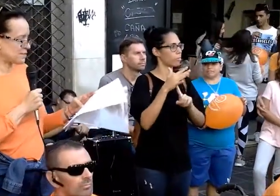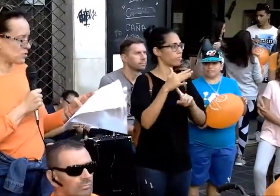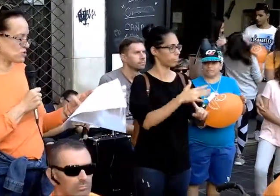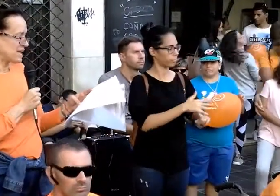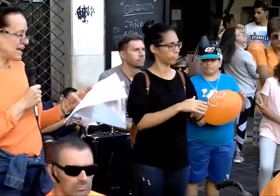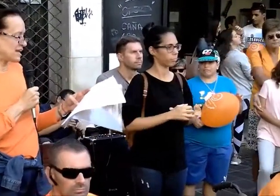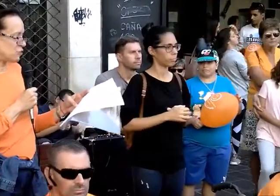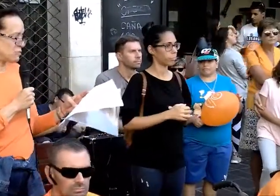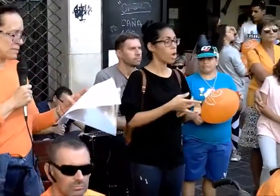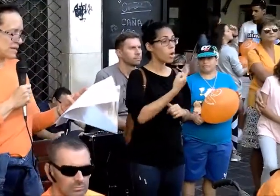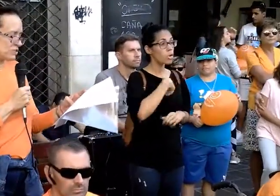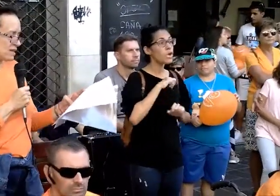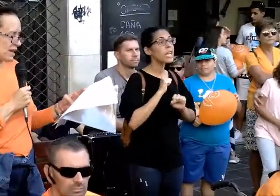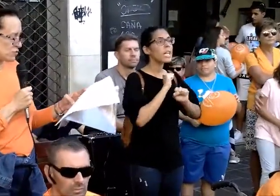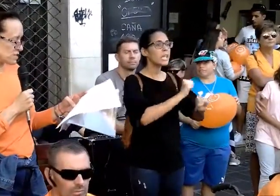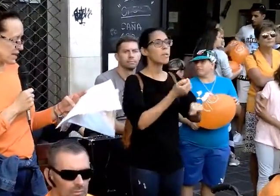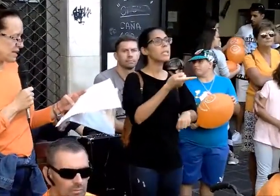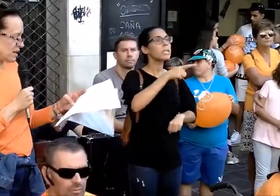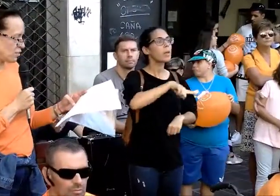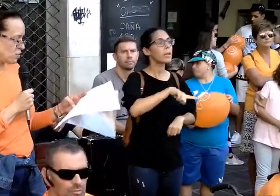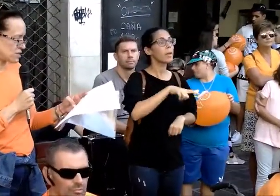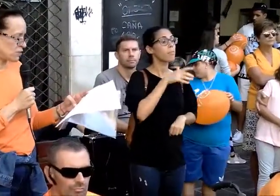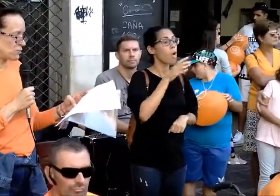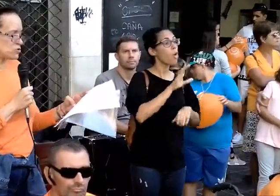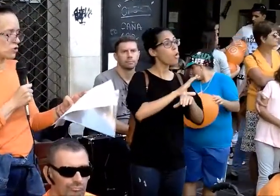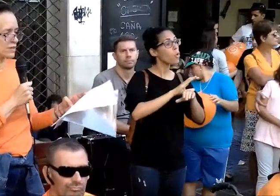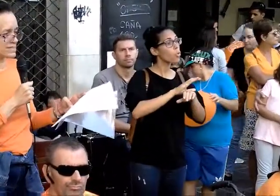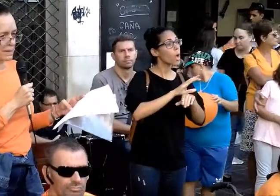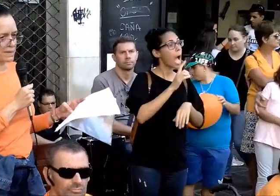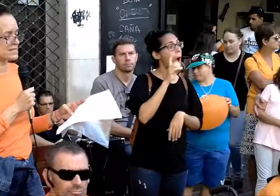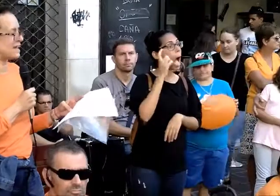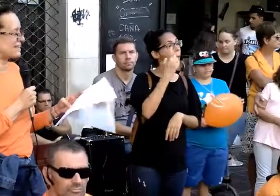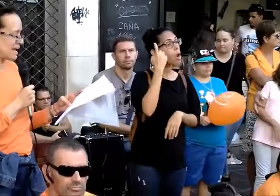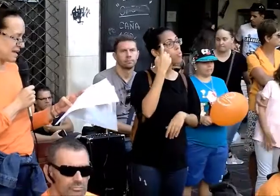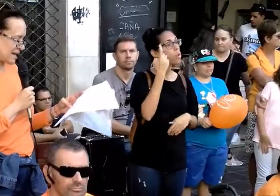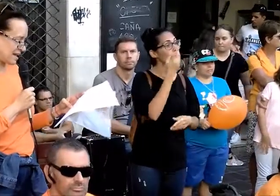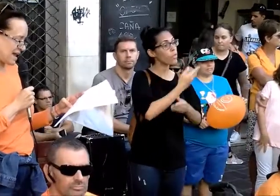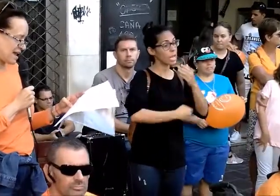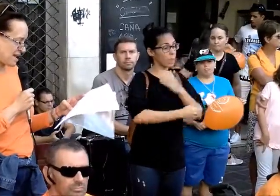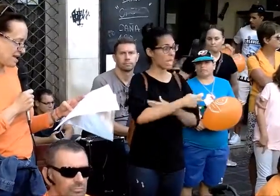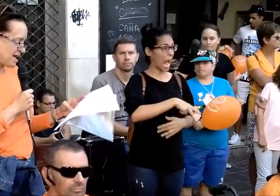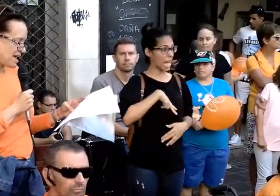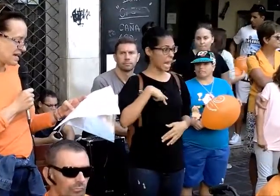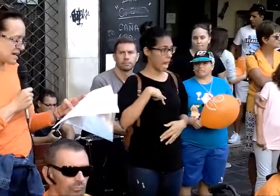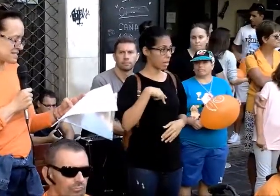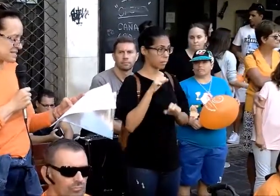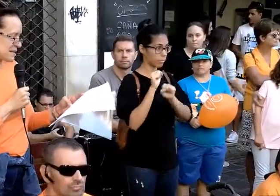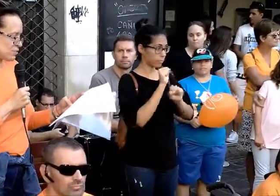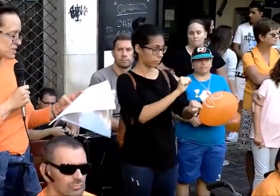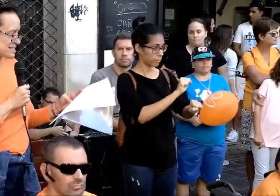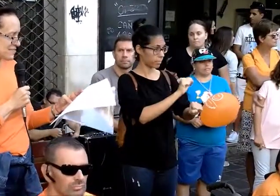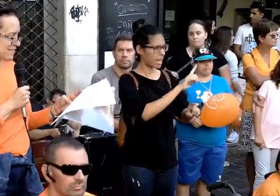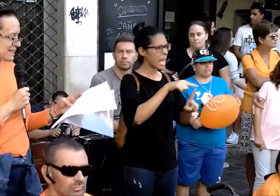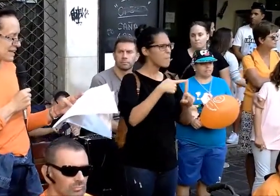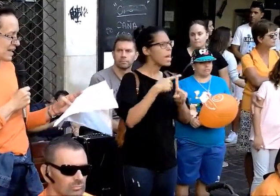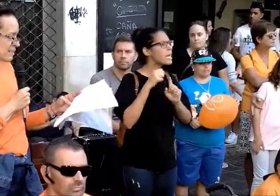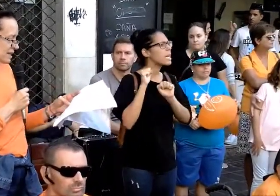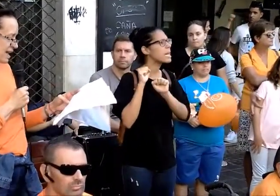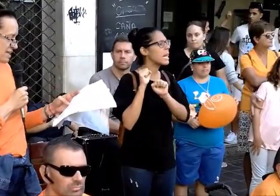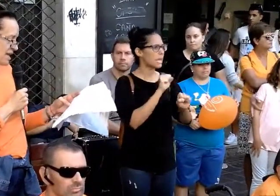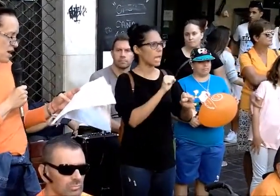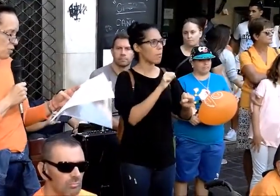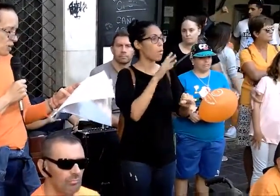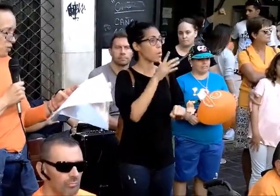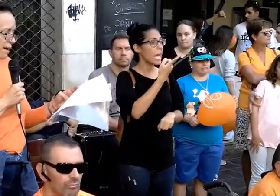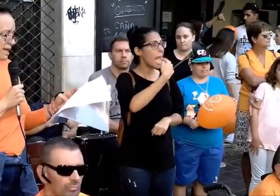Rechazamos el incumplimiento de la consejería con los alumnos con discapacidad en general y rechazamos que se falte a la